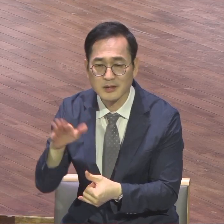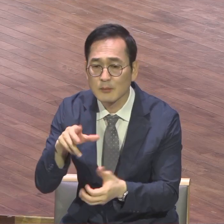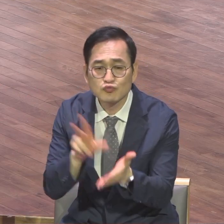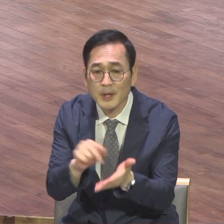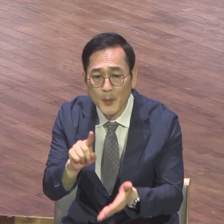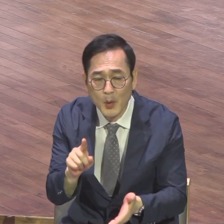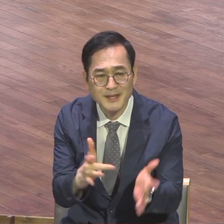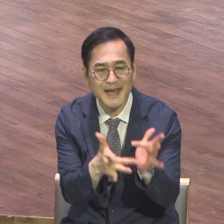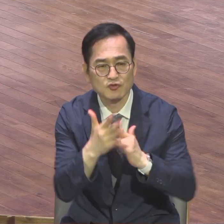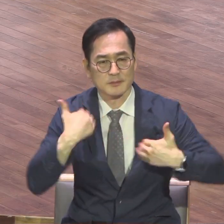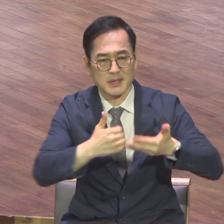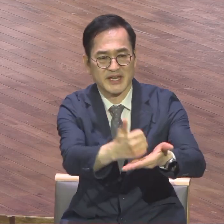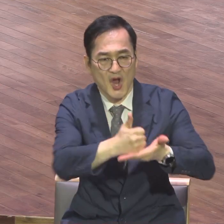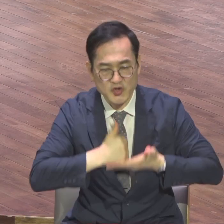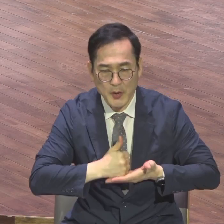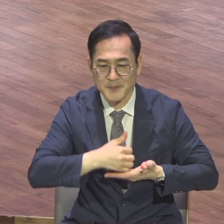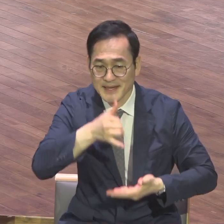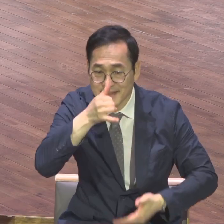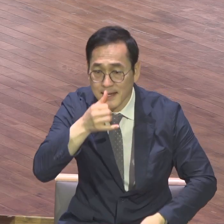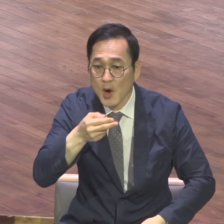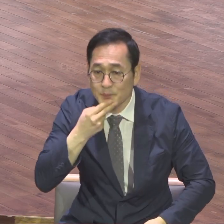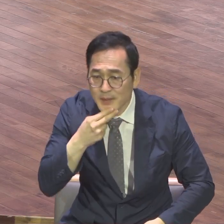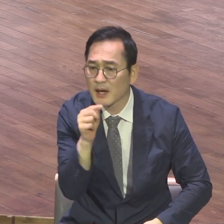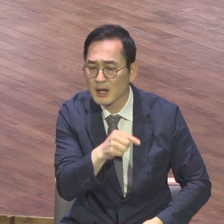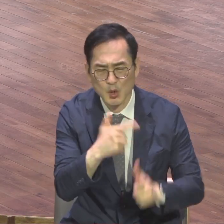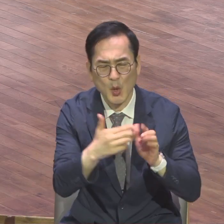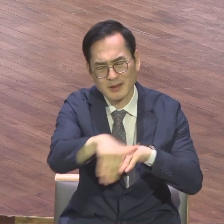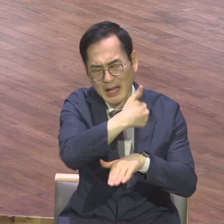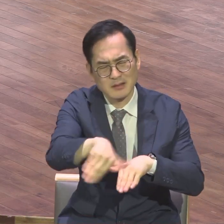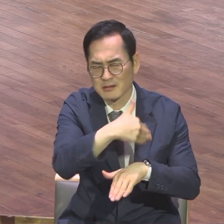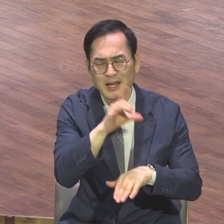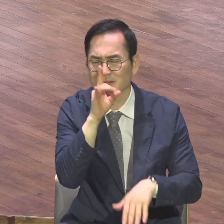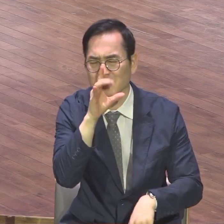거예요. 영접했냐 안 했냐.